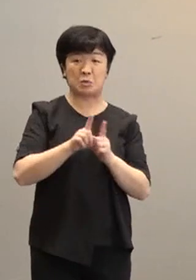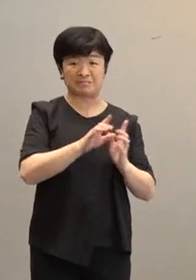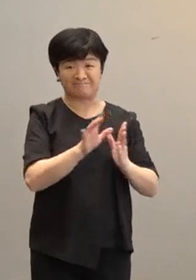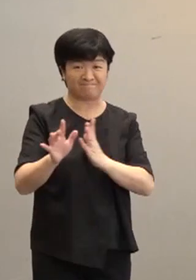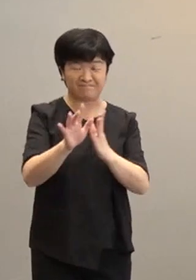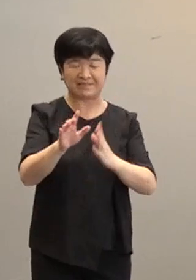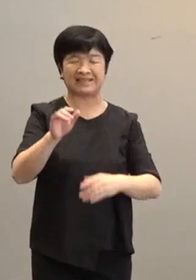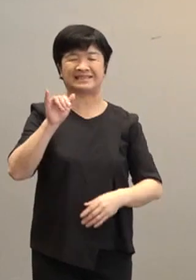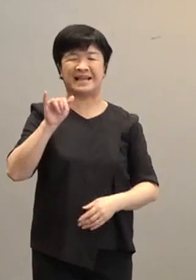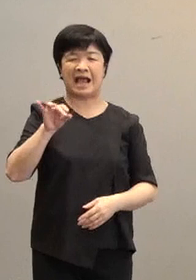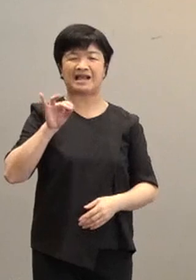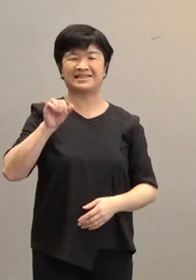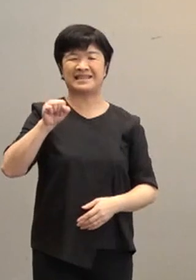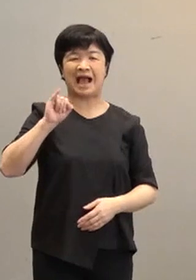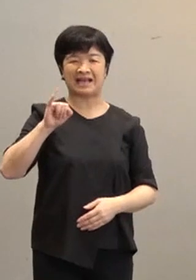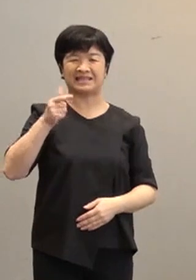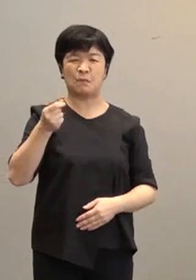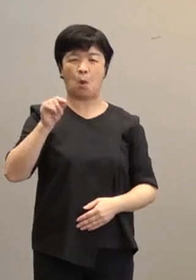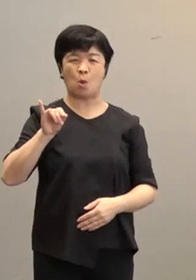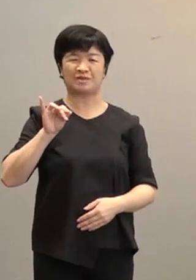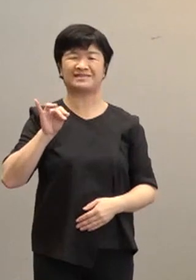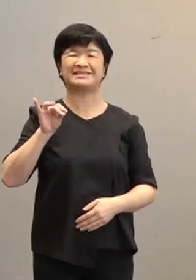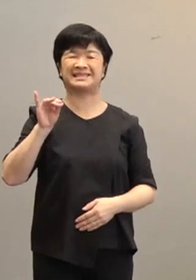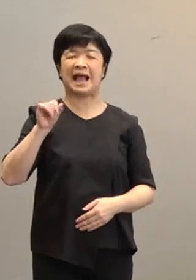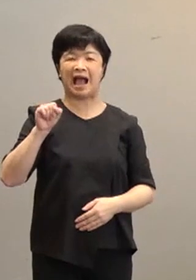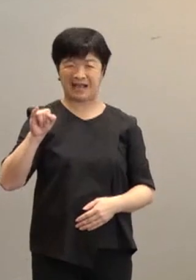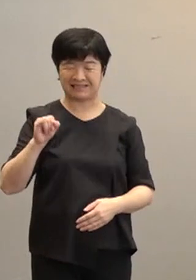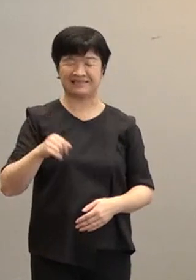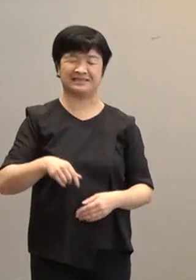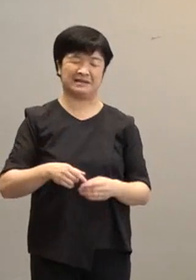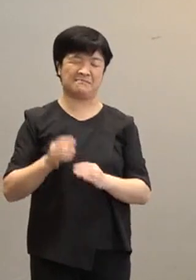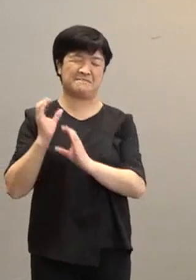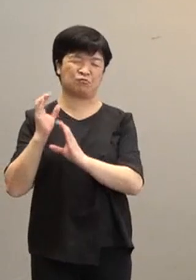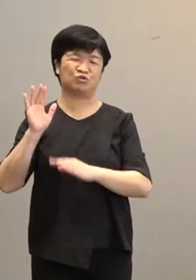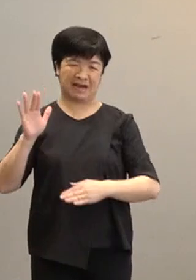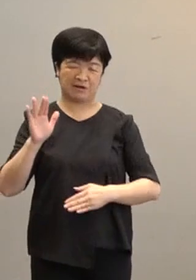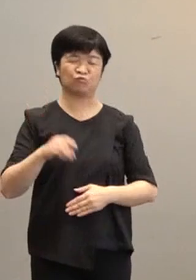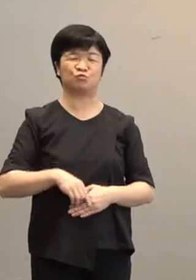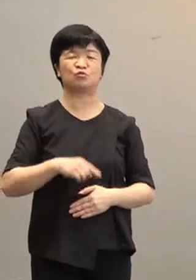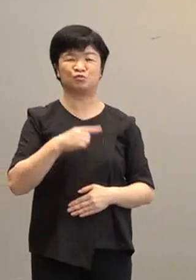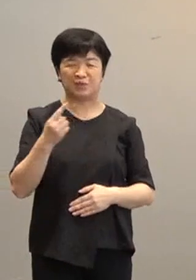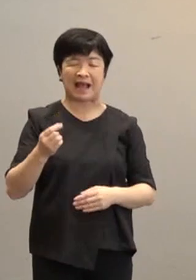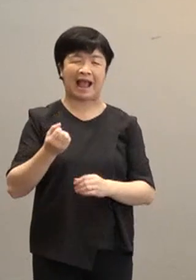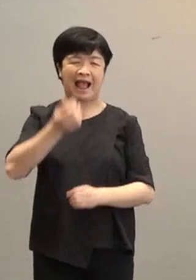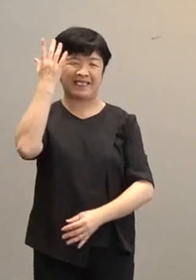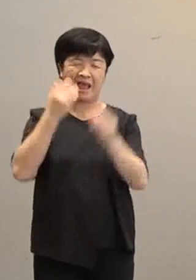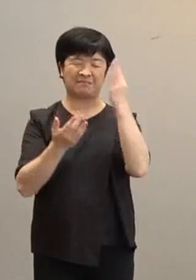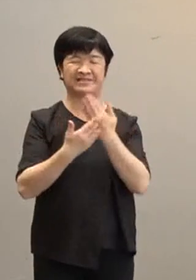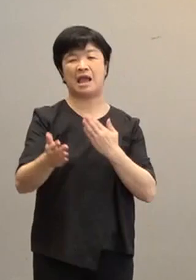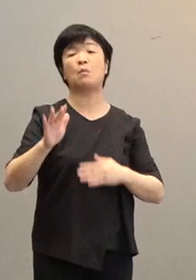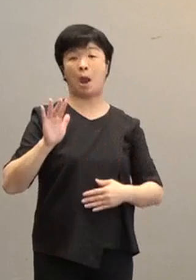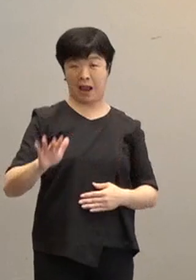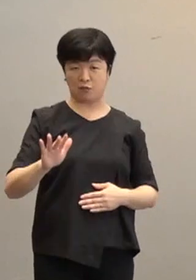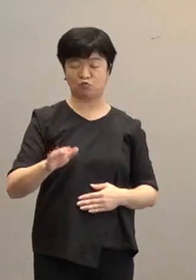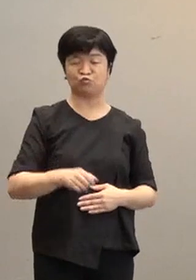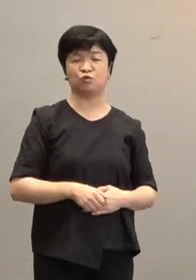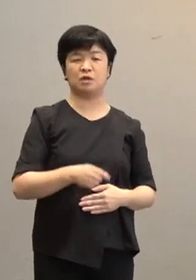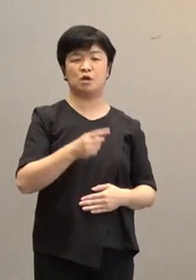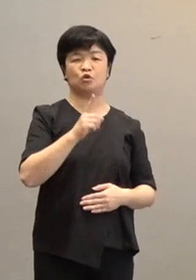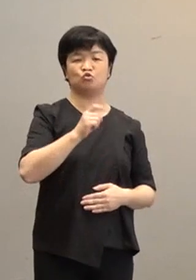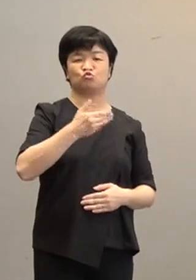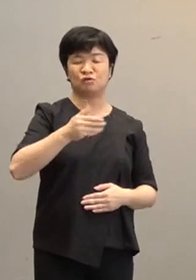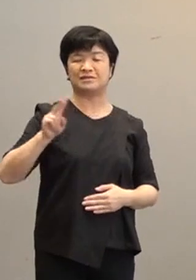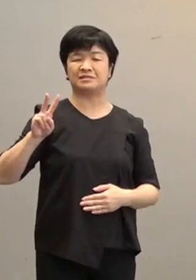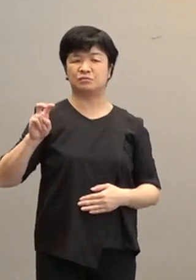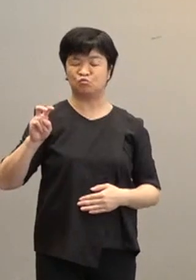もっさい踊りがあり、15日には花火大会が行われます。 8月19日と20日に開催をされる